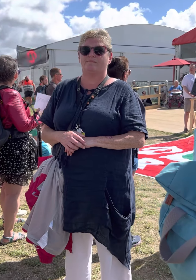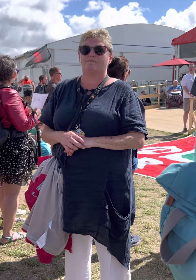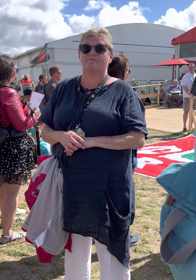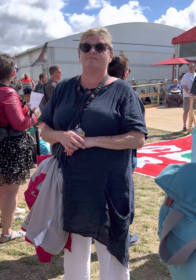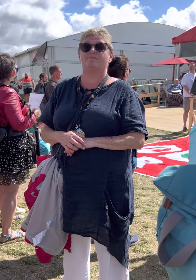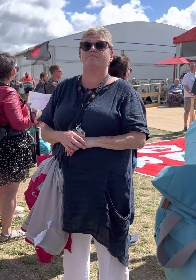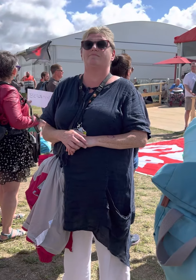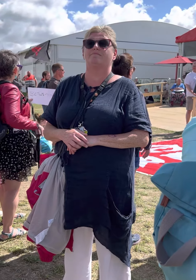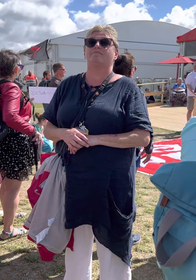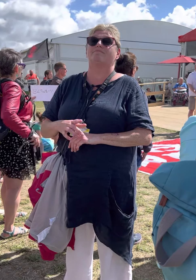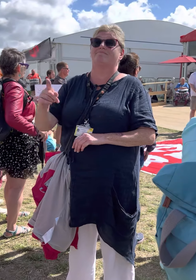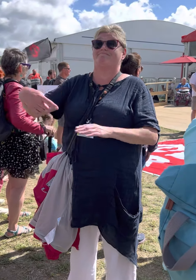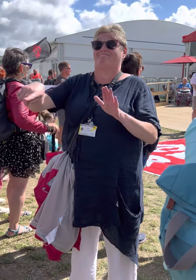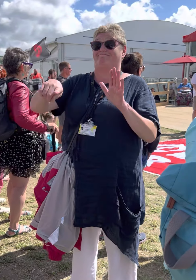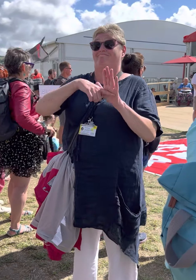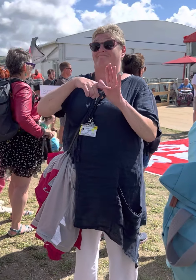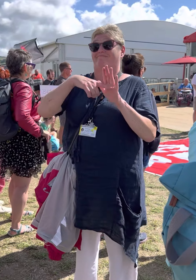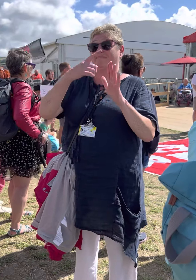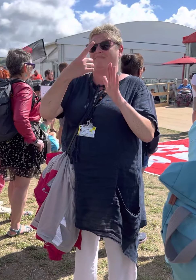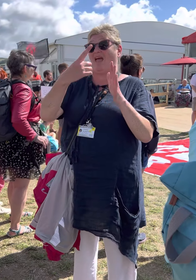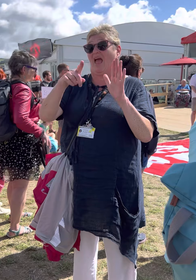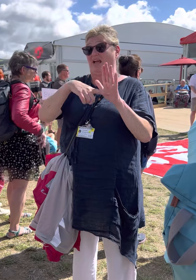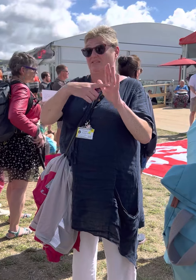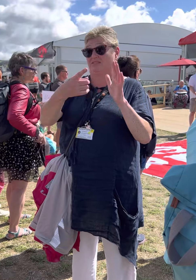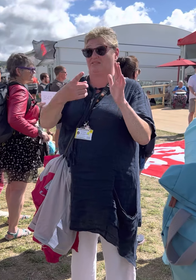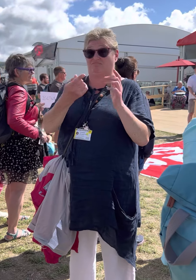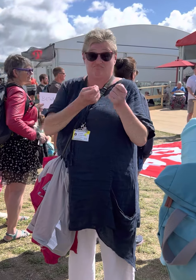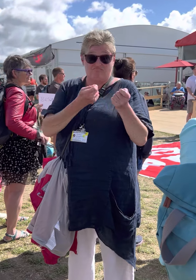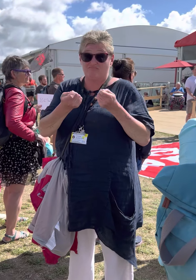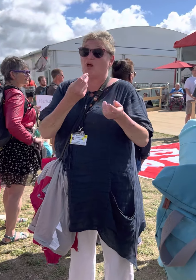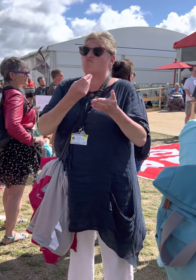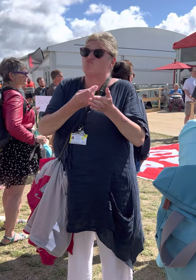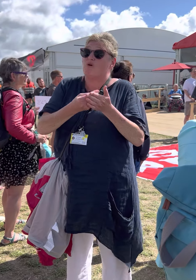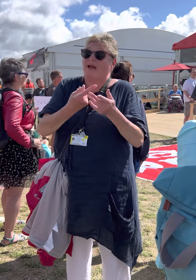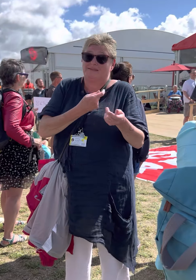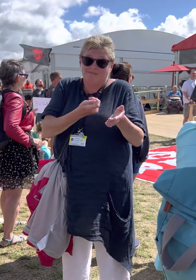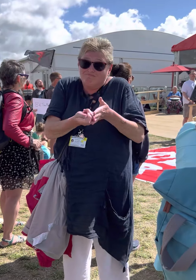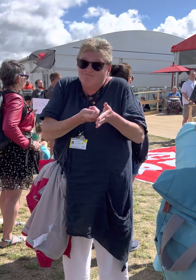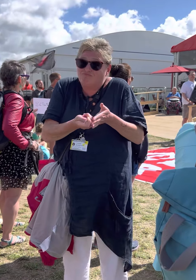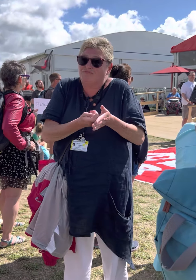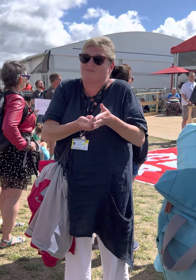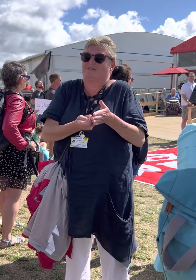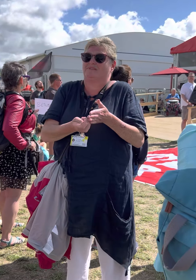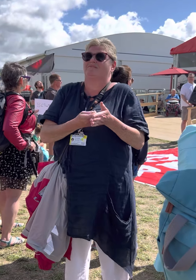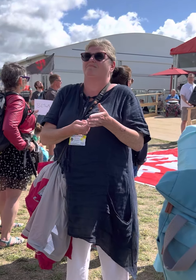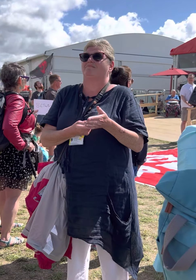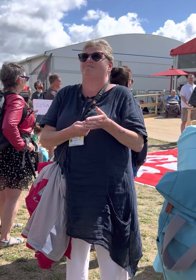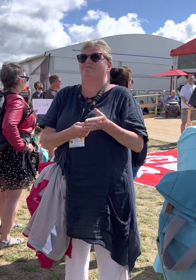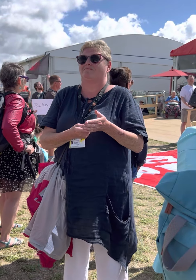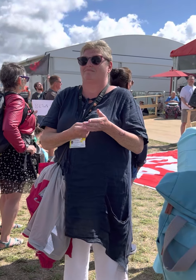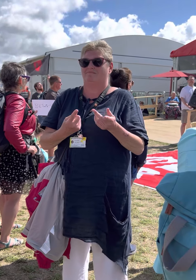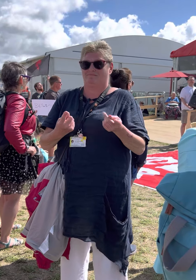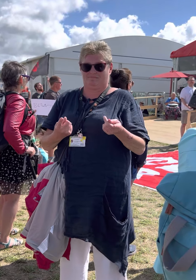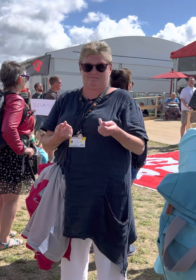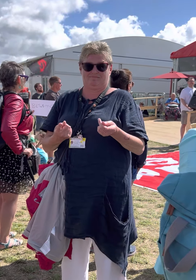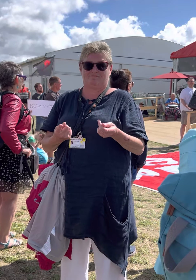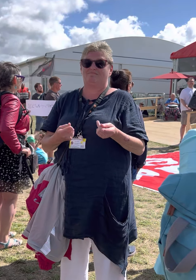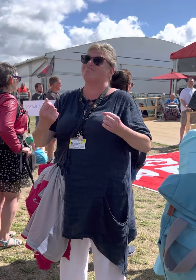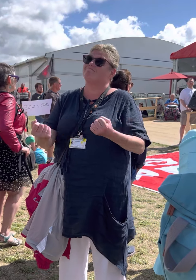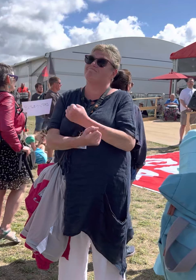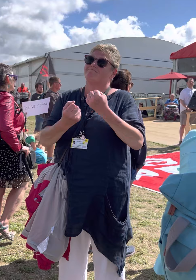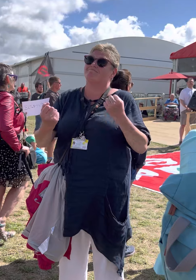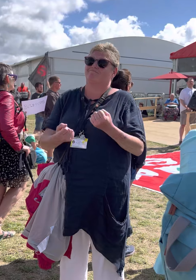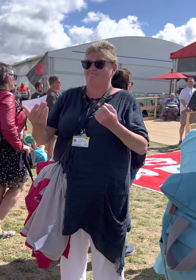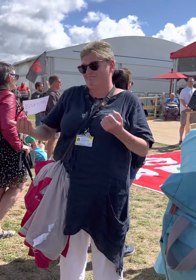Bydd hynny'n ddeddf fydd yn cynnwys ymysg pethau eraill, reoli prisio tai a rent a newid y diffiniad o di-fforddiadwy,